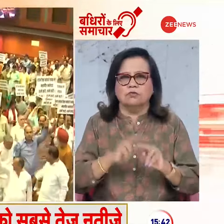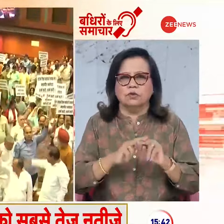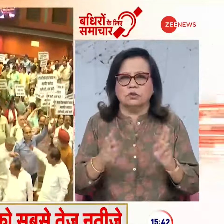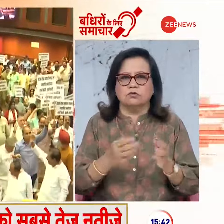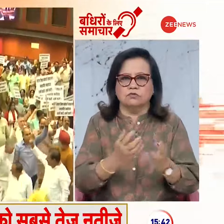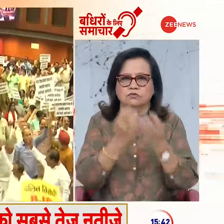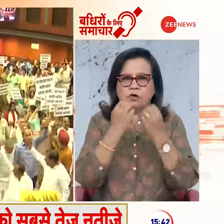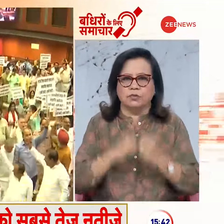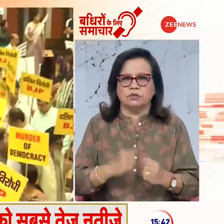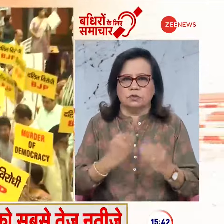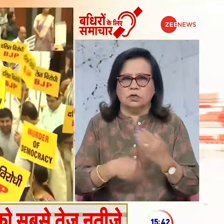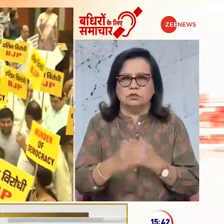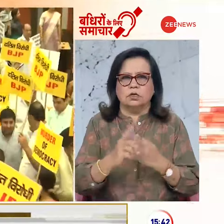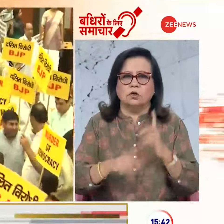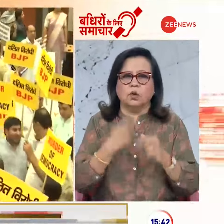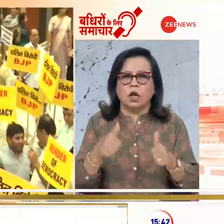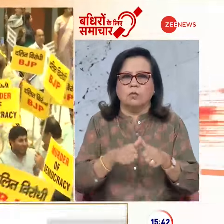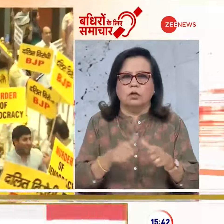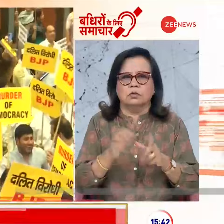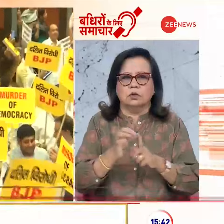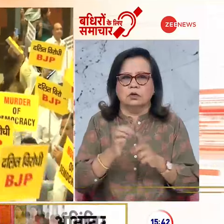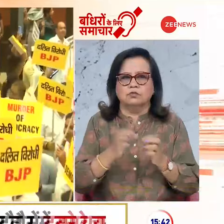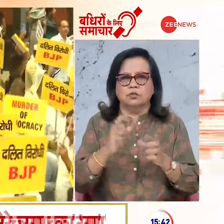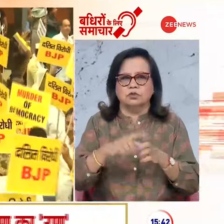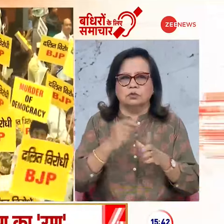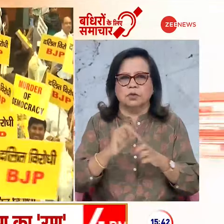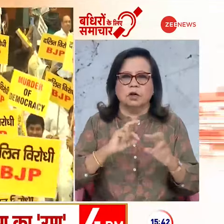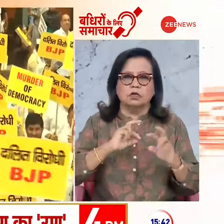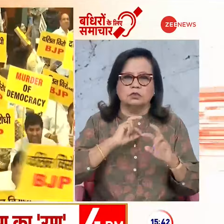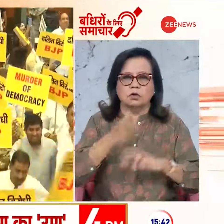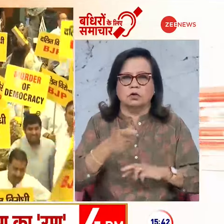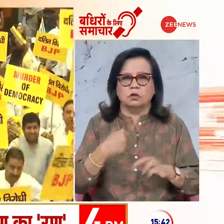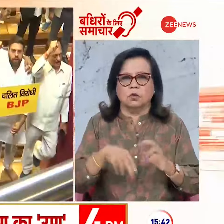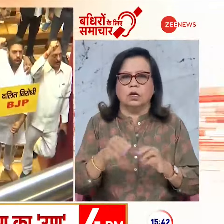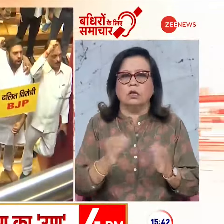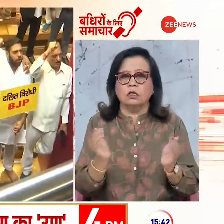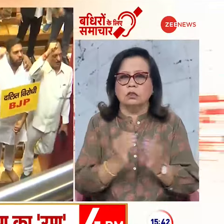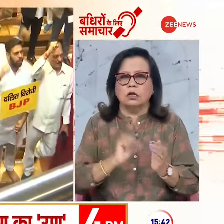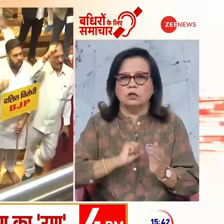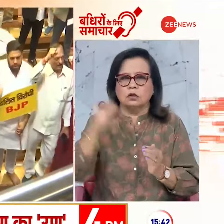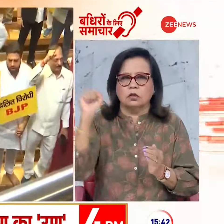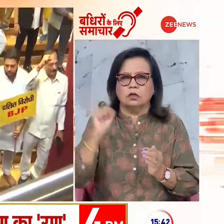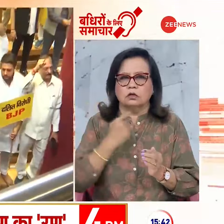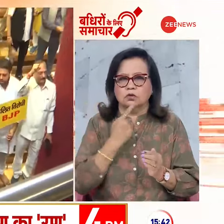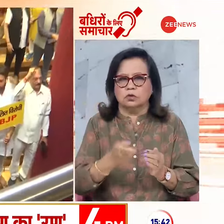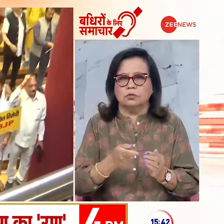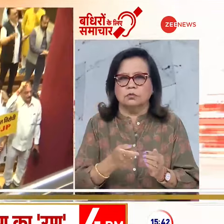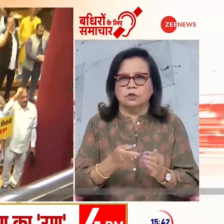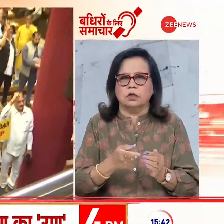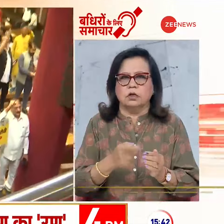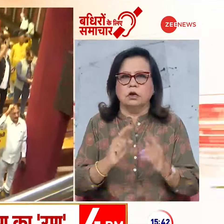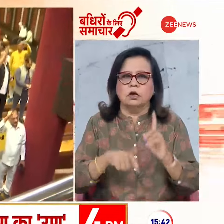को वापस लिया जाए। वहीं आम आदमी पार्टी ने बीजेपी पर पलटवार करते हुए उसे दलित